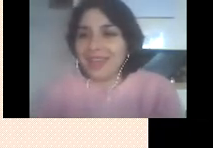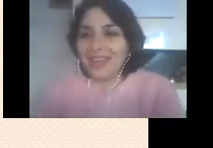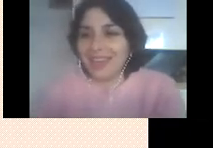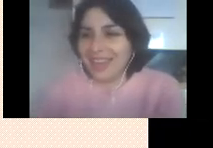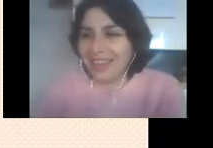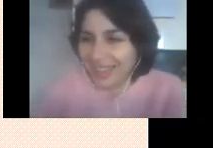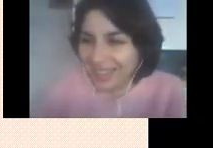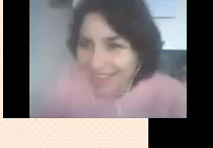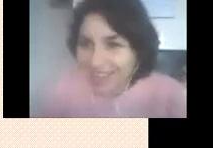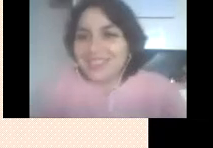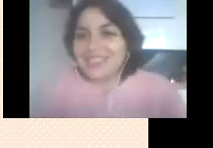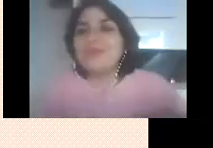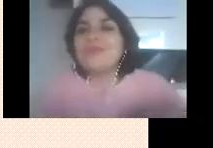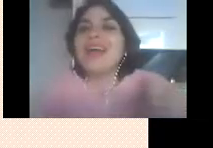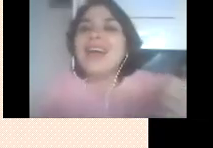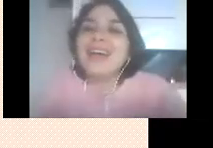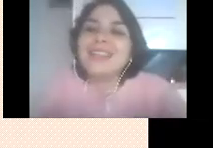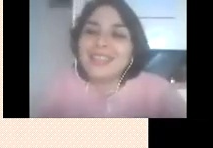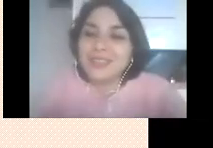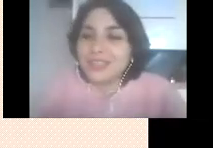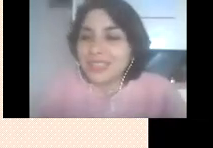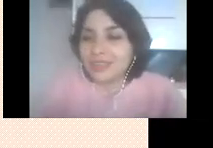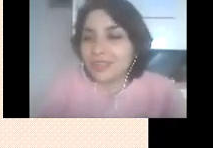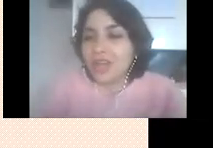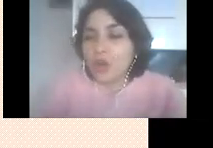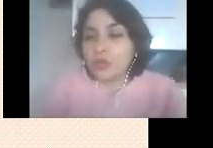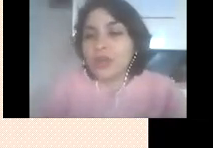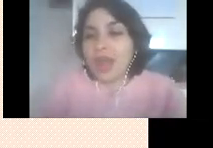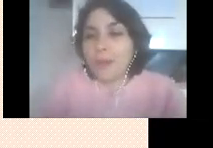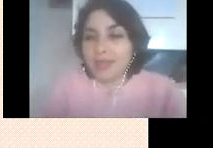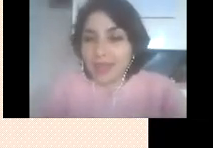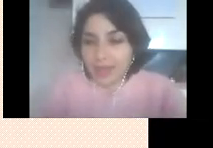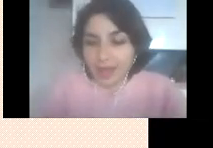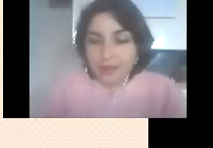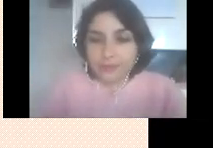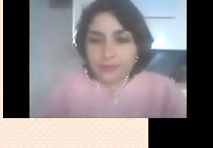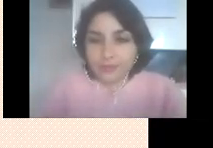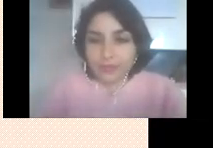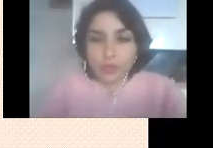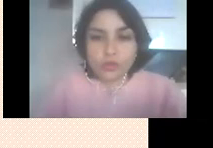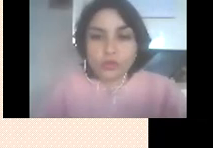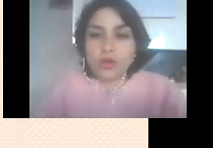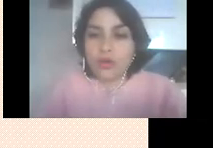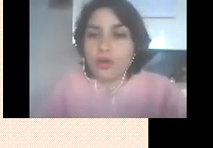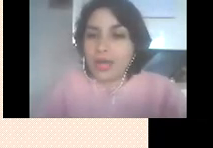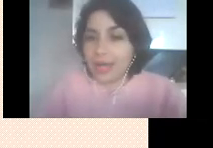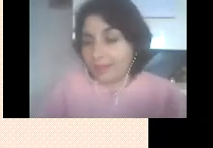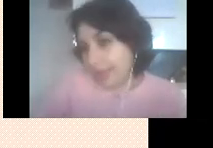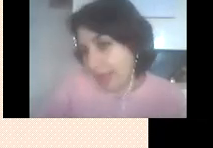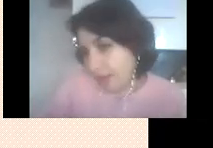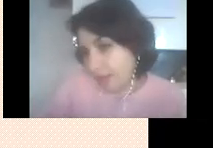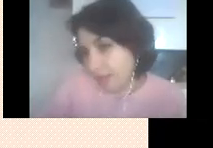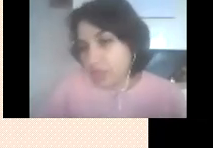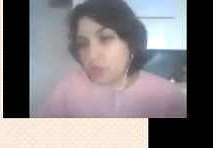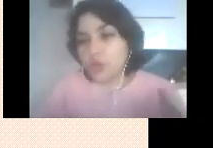bien. Usó el plástico, ¿cierto? Usó la madera, usó la